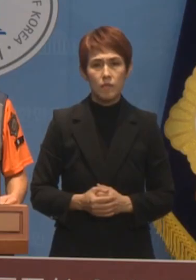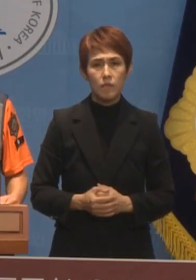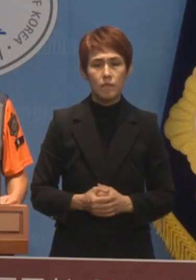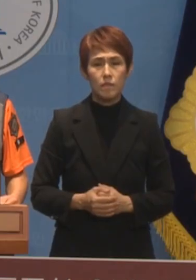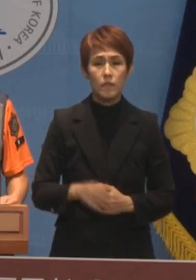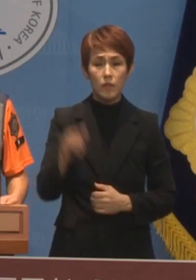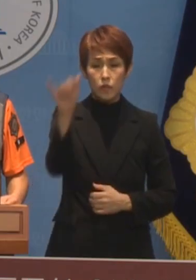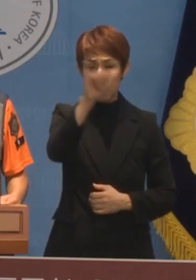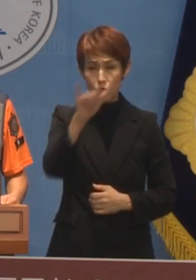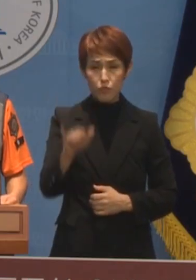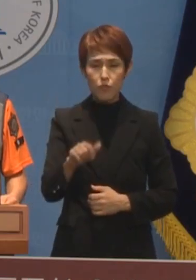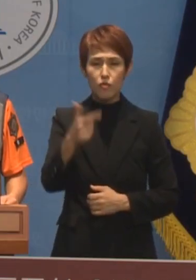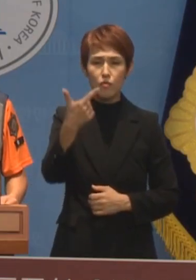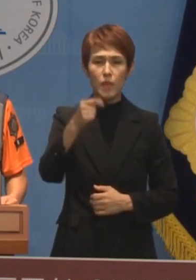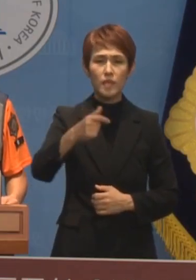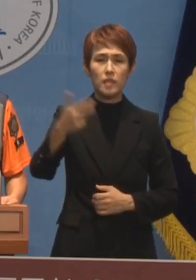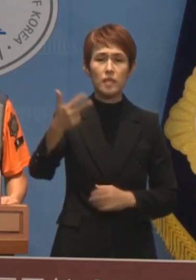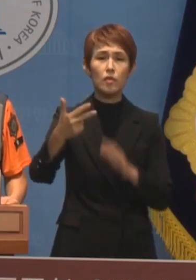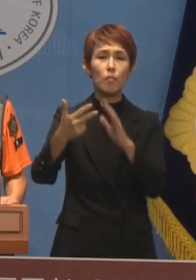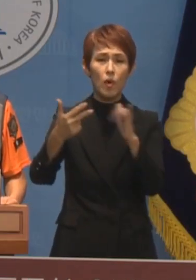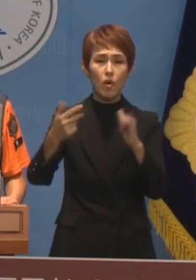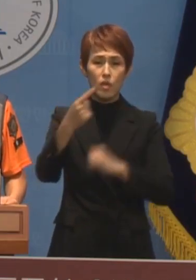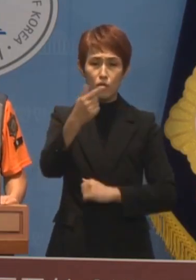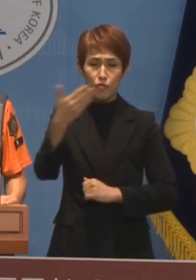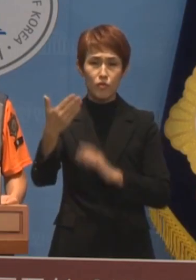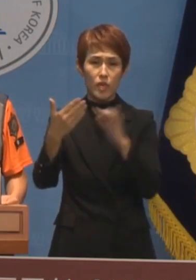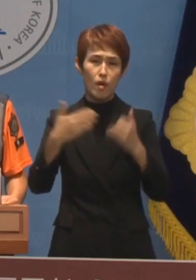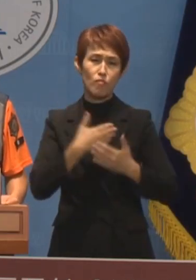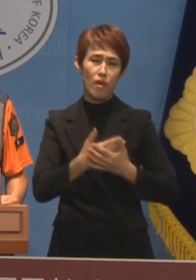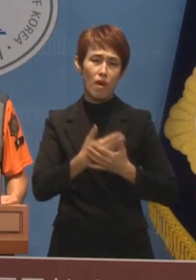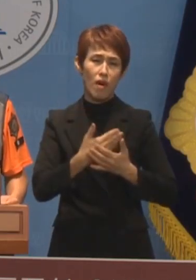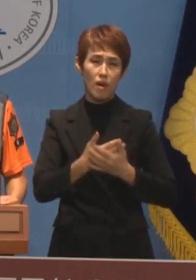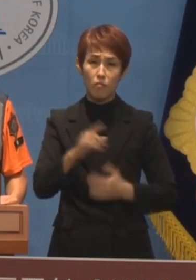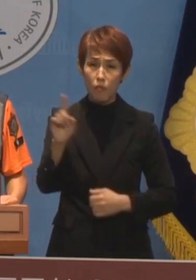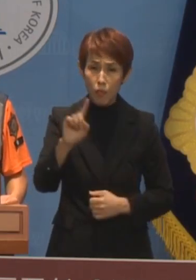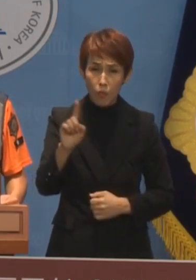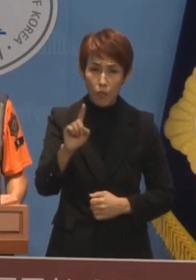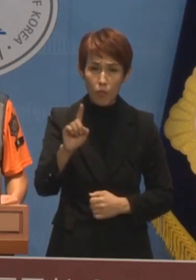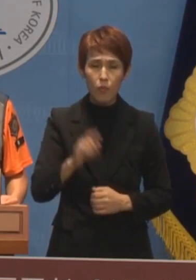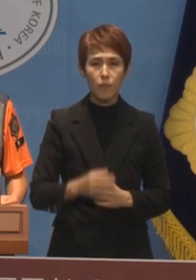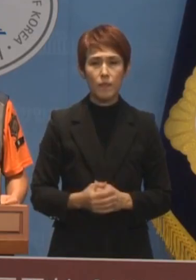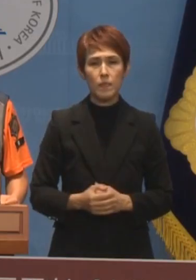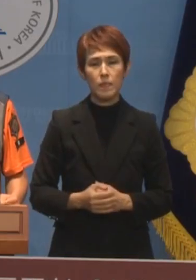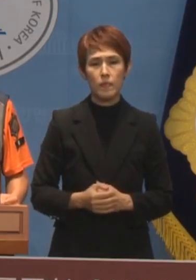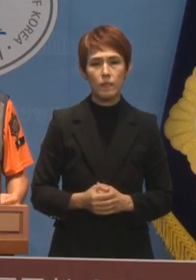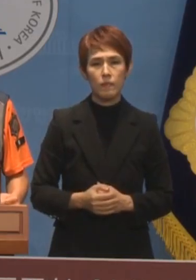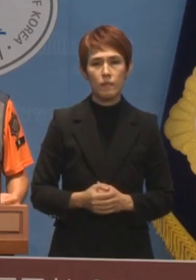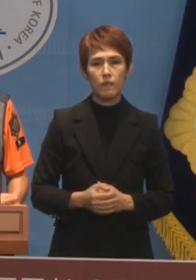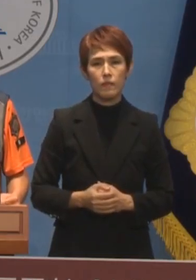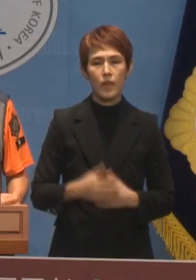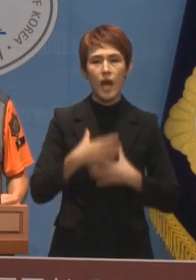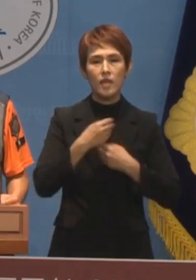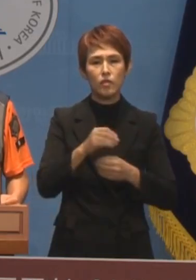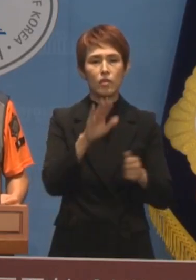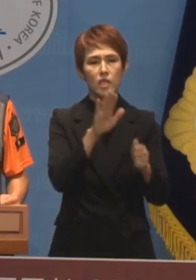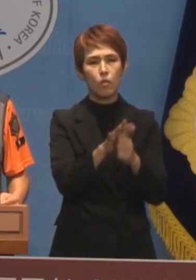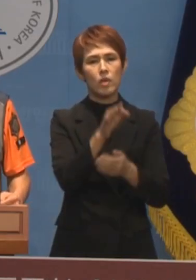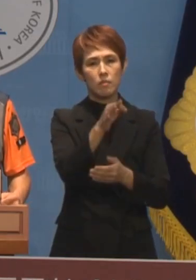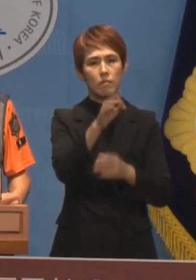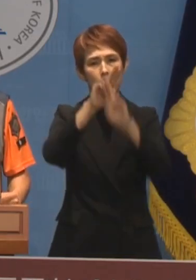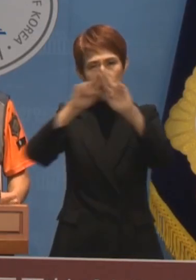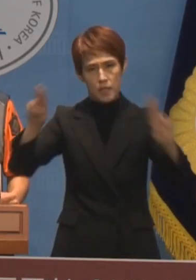전국에 6만 7천 소방관들을 더욱 불안하게 하는 것이 있다. 바로 소방안전교부세의